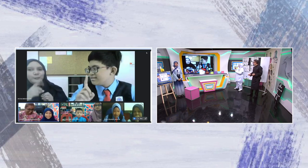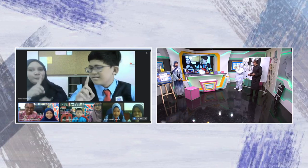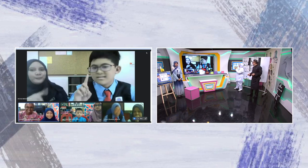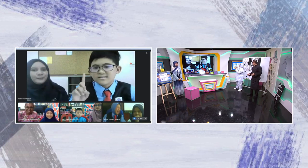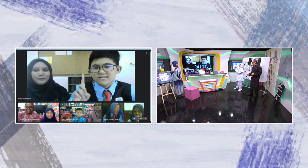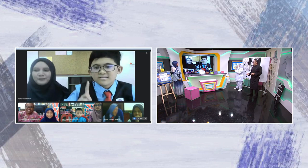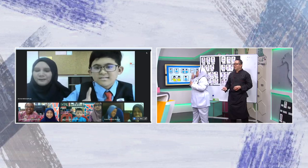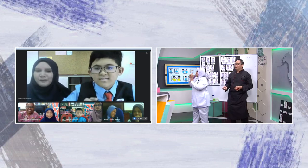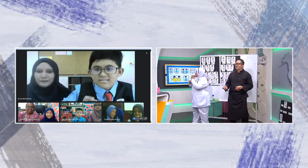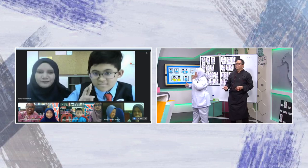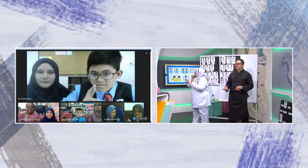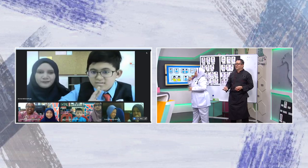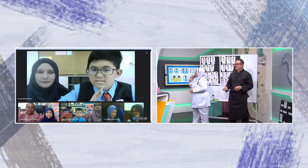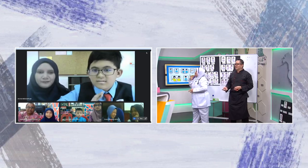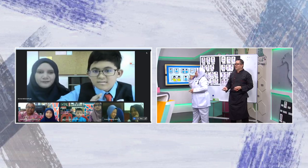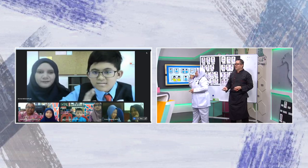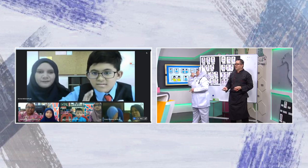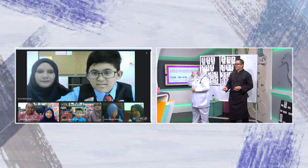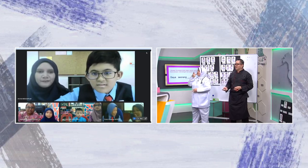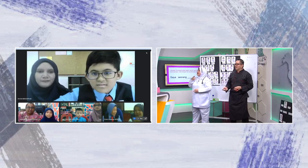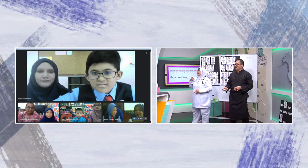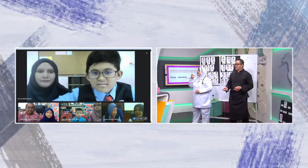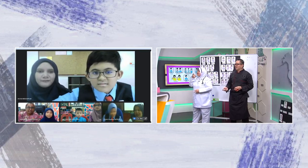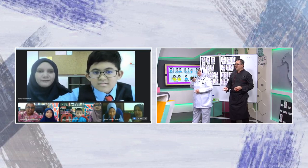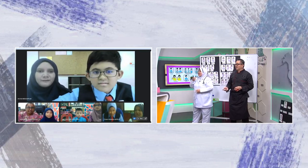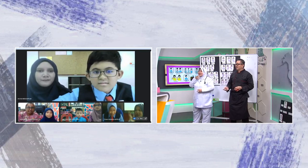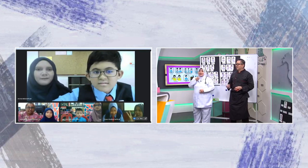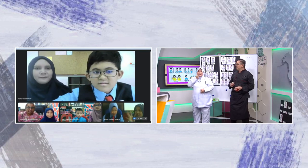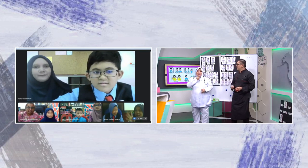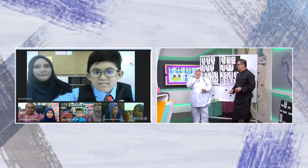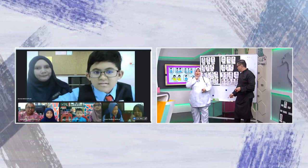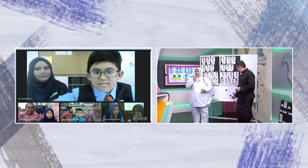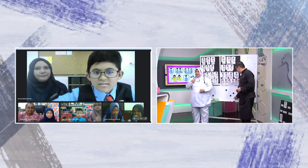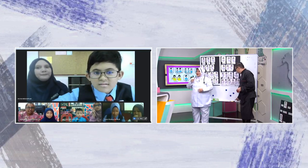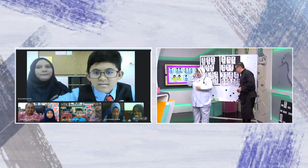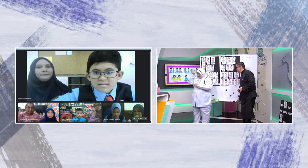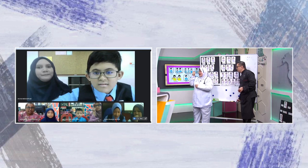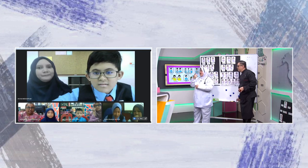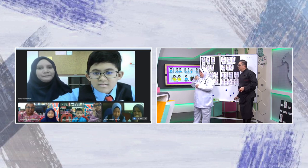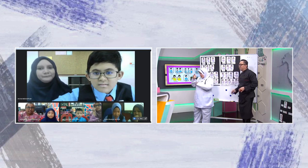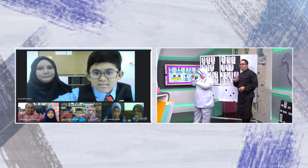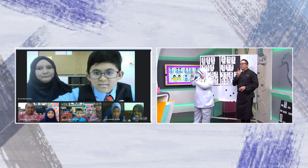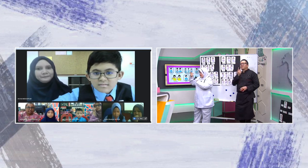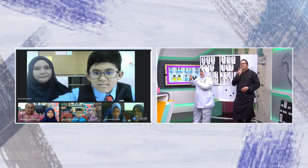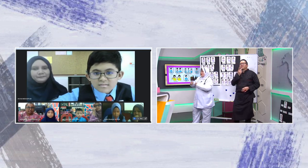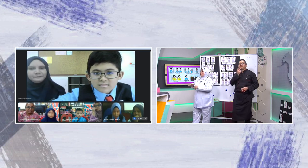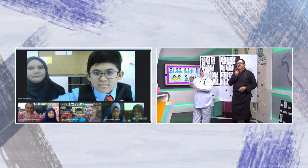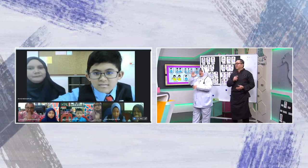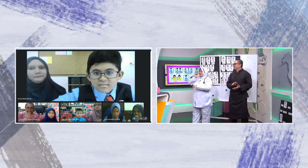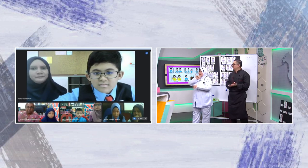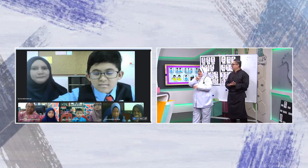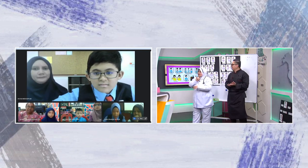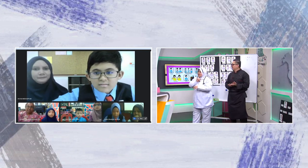Warna satu. Warna satu tu warna apa? Pink. Pink. Pink. Oh, pink.